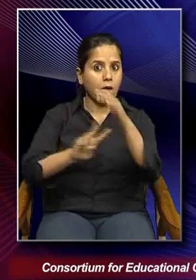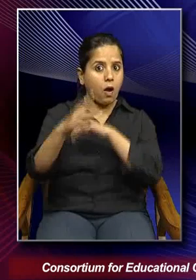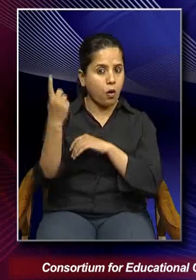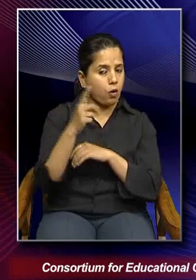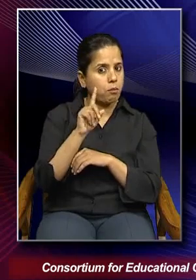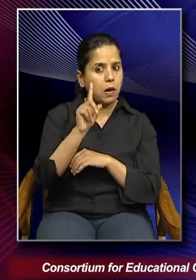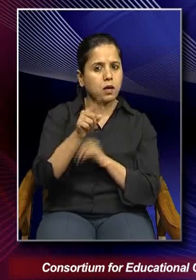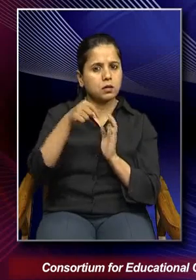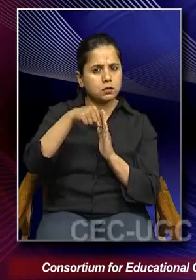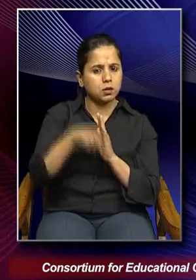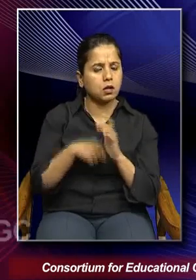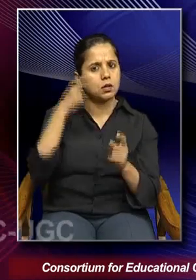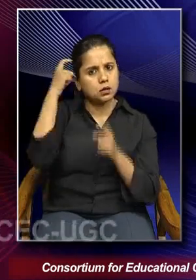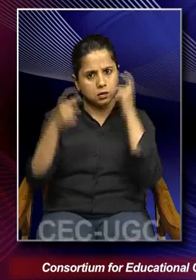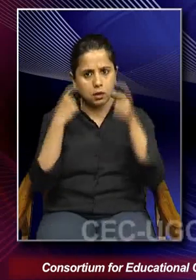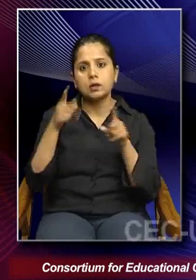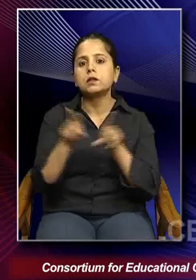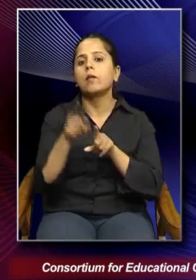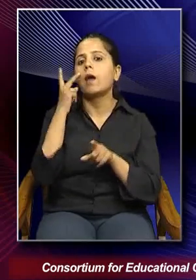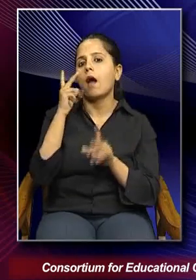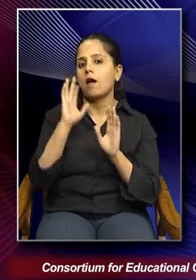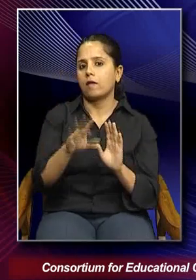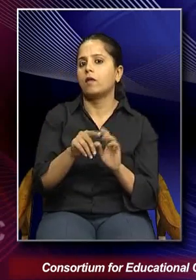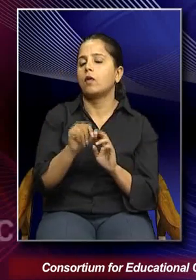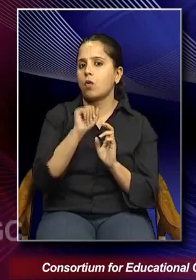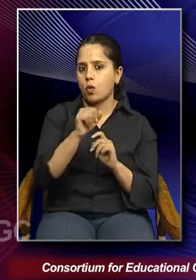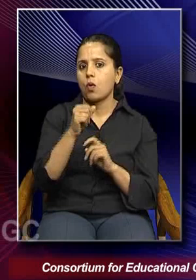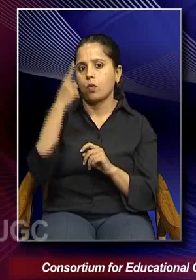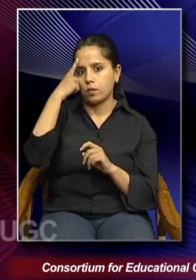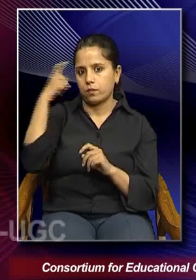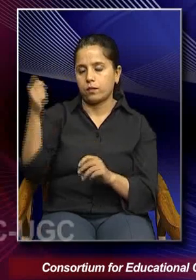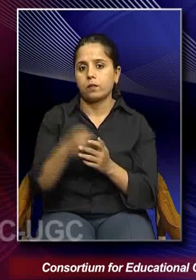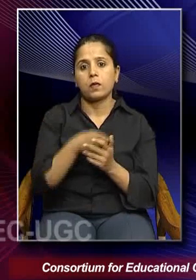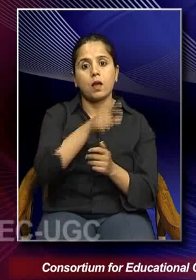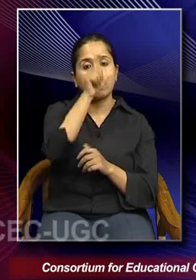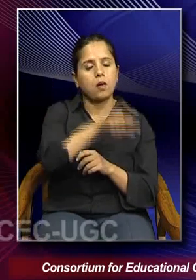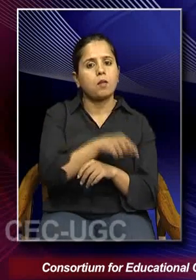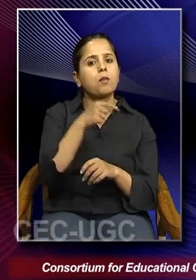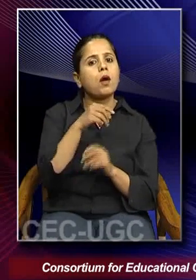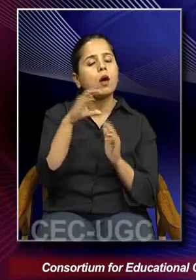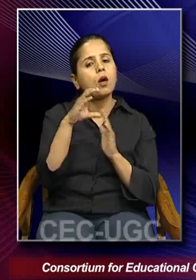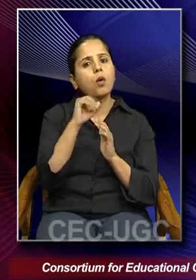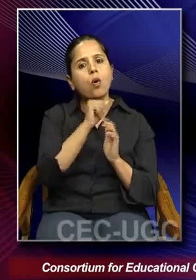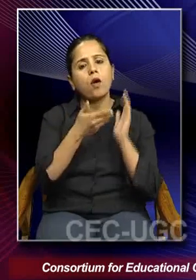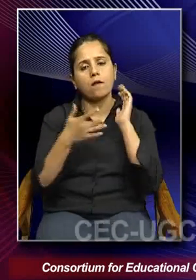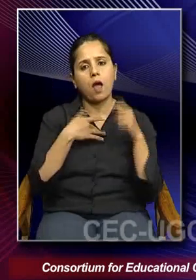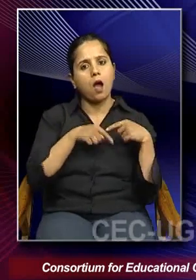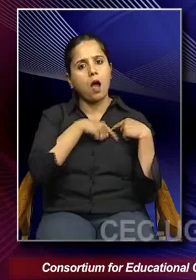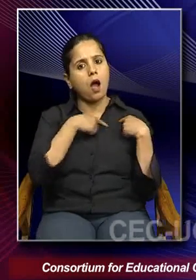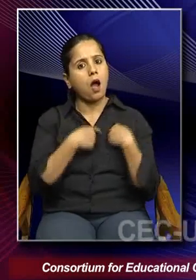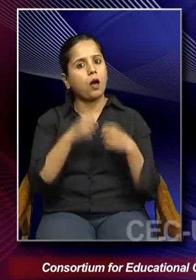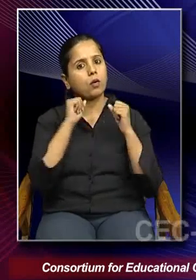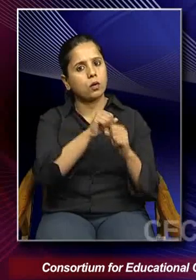गहन और गंभीर दृष्टि वह कवि मां को कवि हृदय को